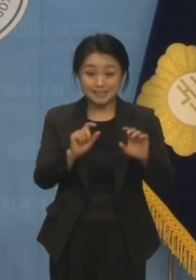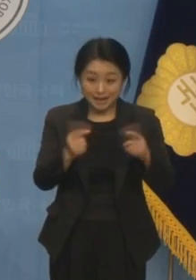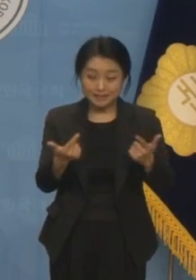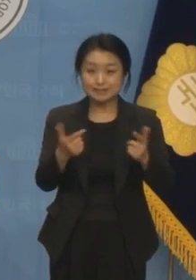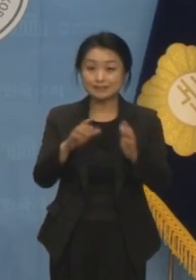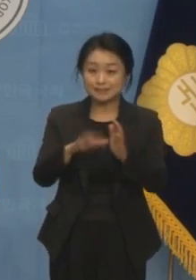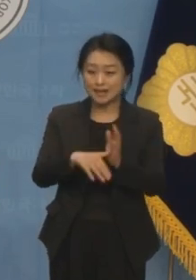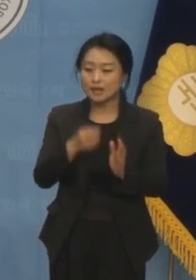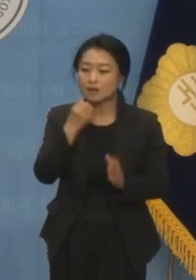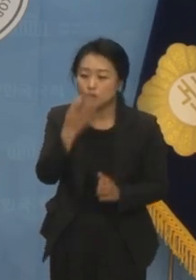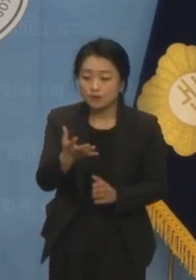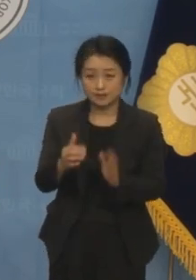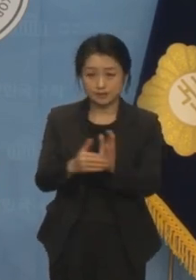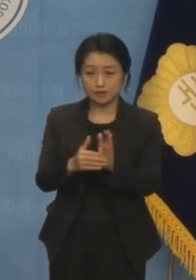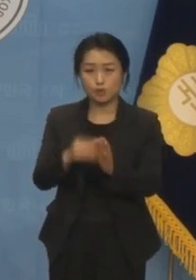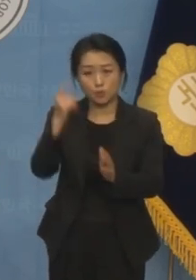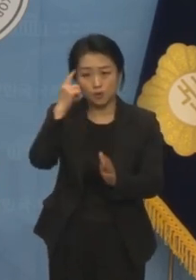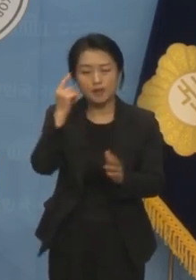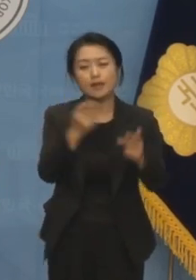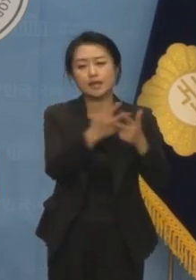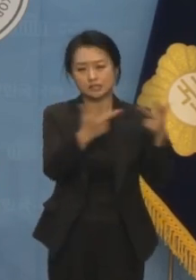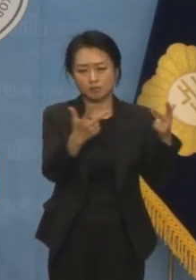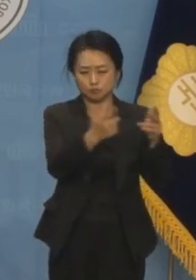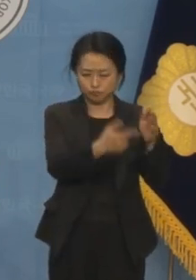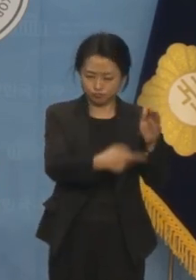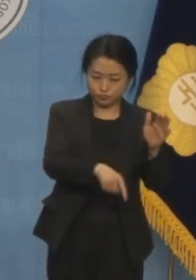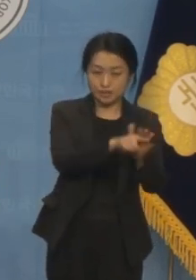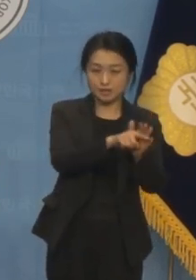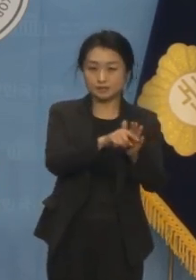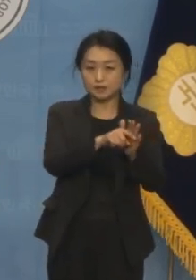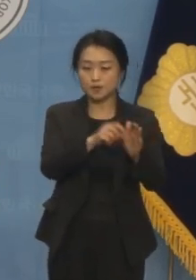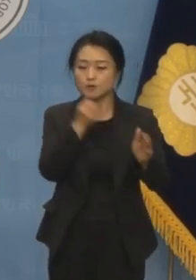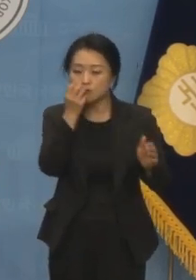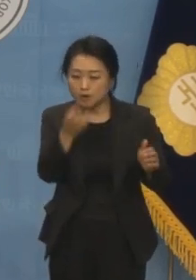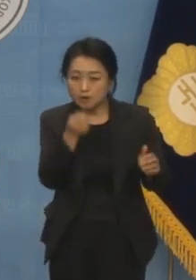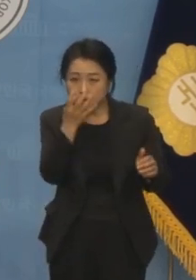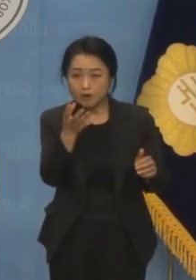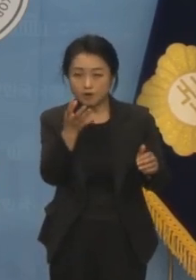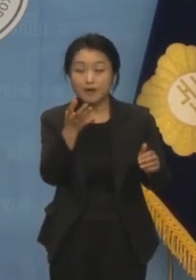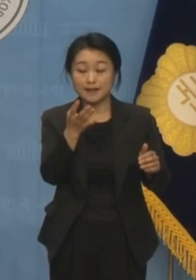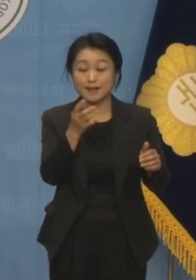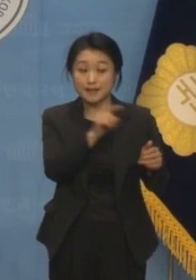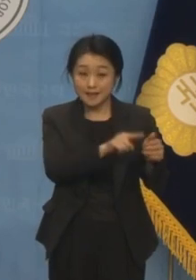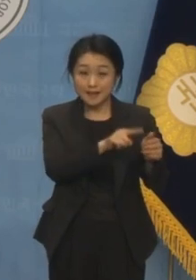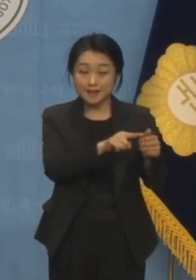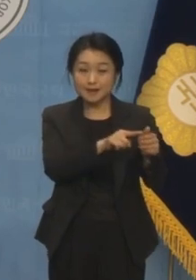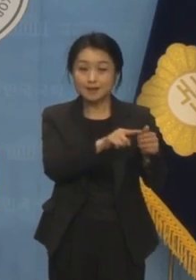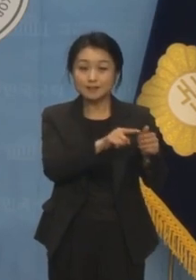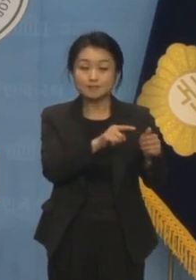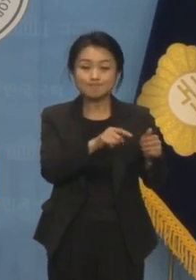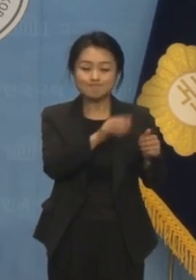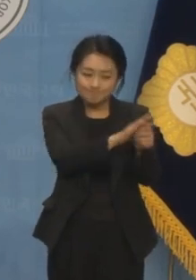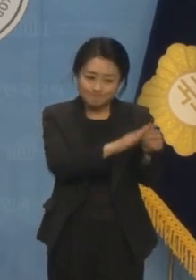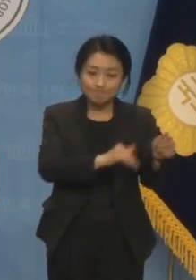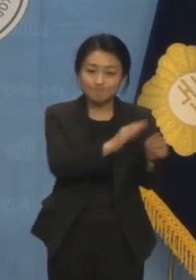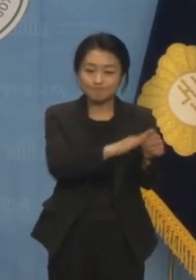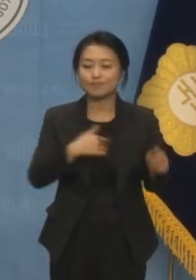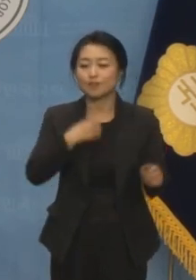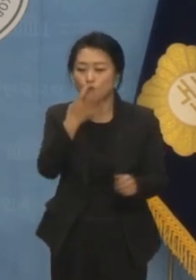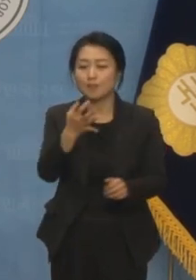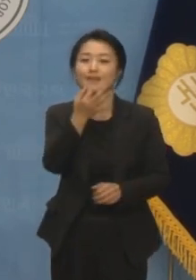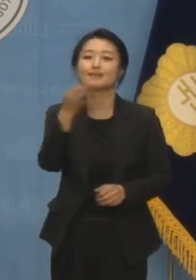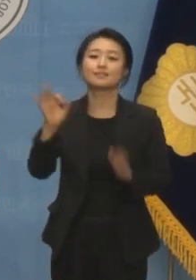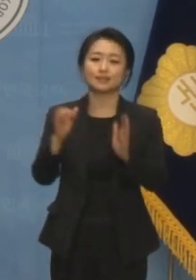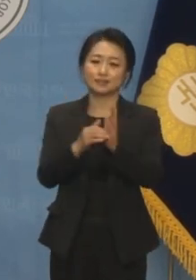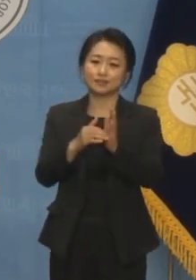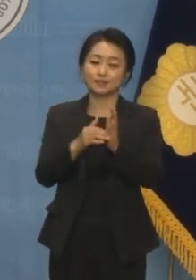이재명 대표에게 유리한 진술을 했다는 점을 스스로 고백하고 자백하고 처벌을 받겠다고 이야기를 했습니다.